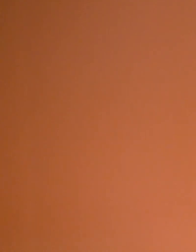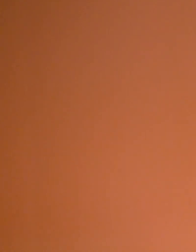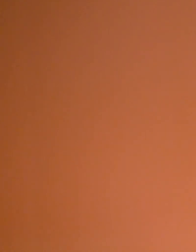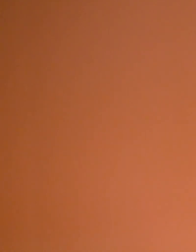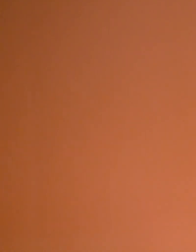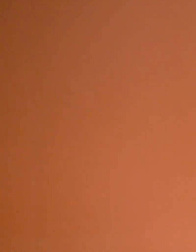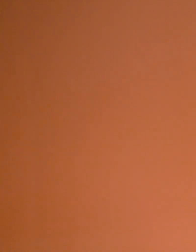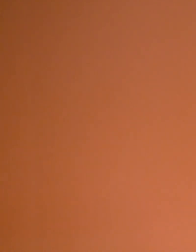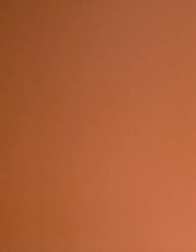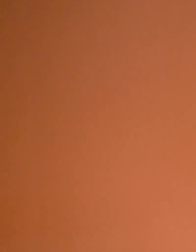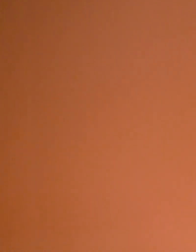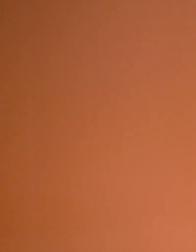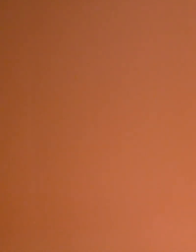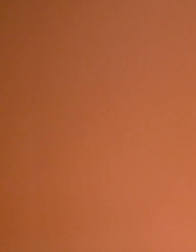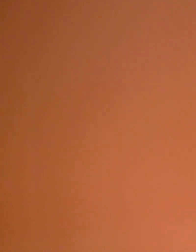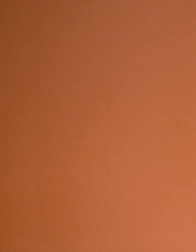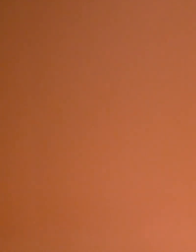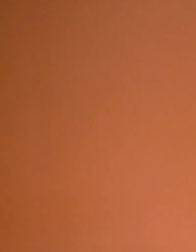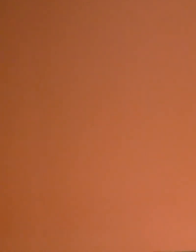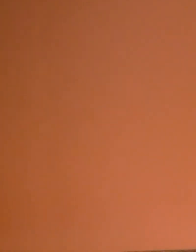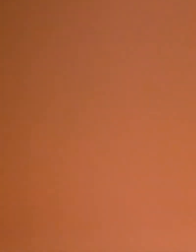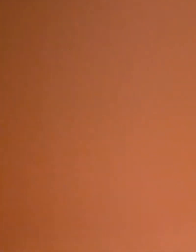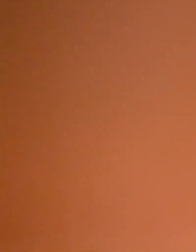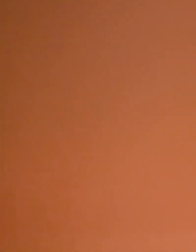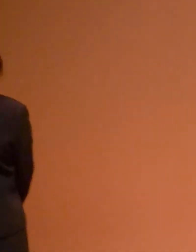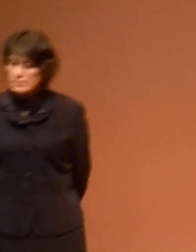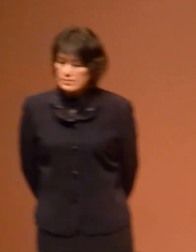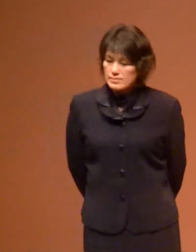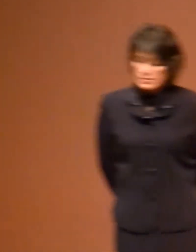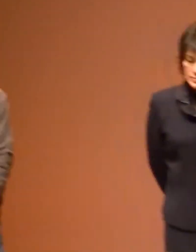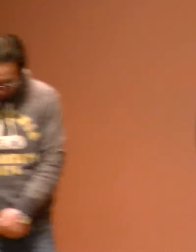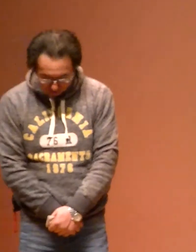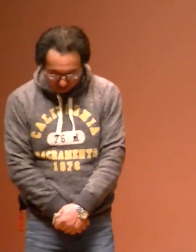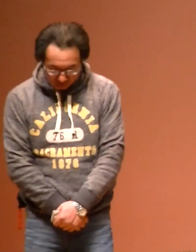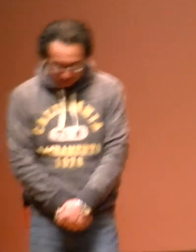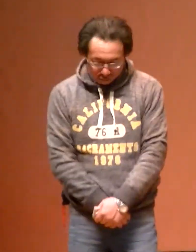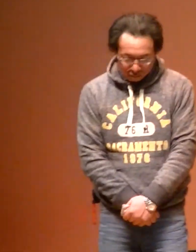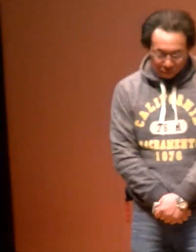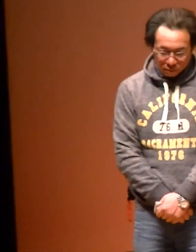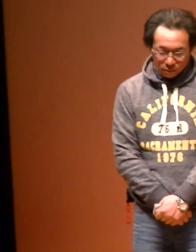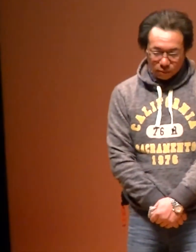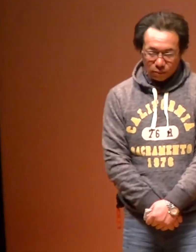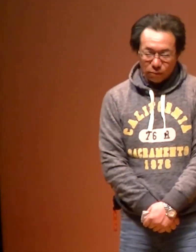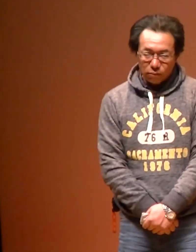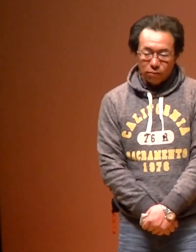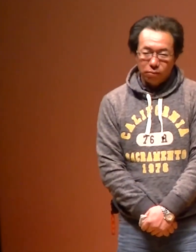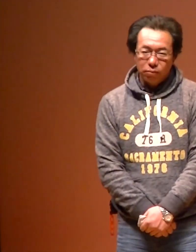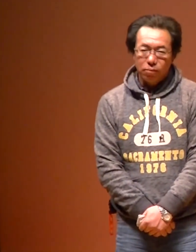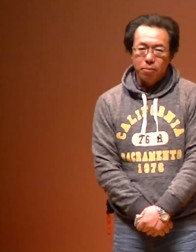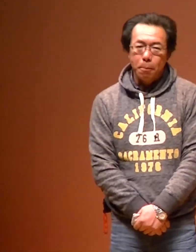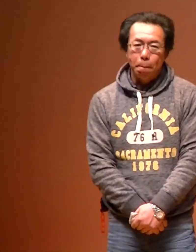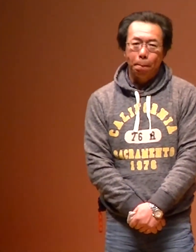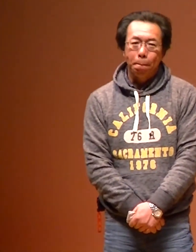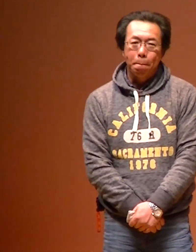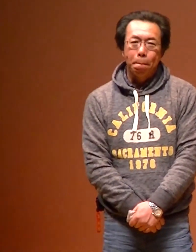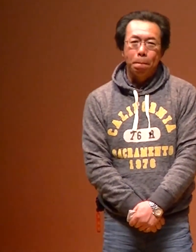ありがとうございました。10分ではもう到底語り尽くすことができない国現場の声を届けていただきました。お